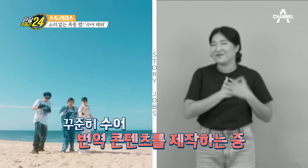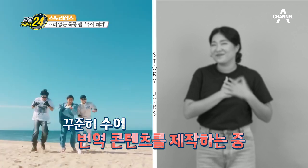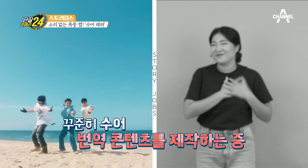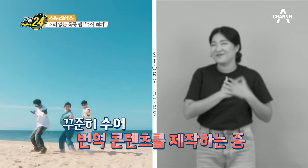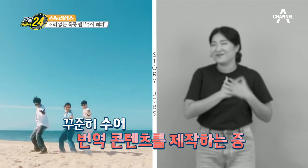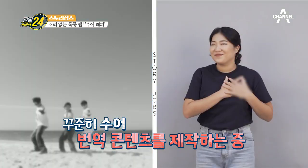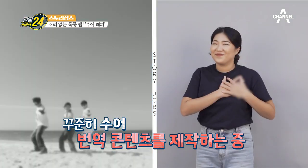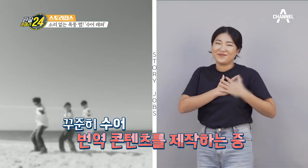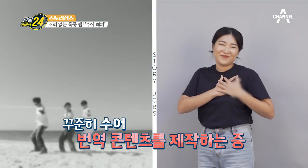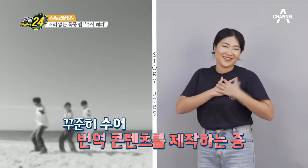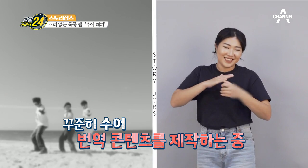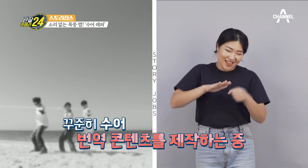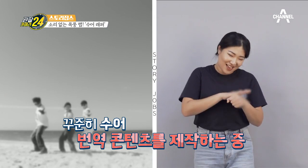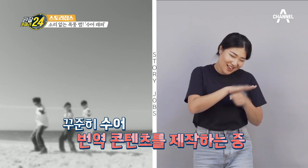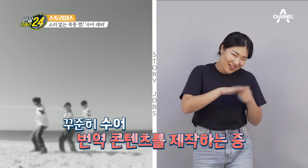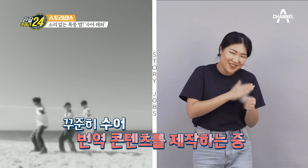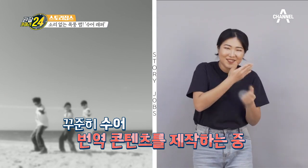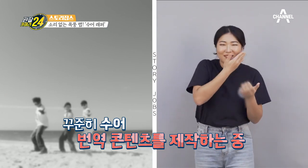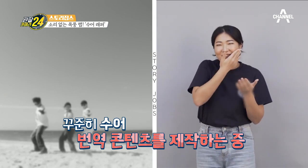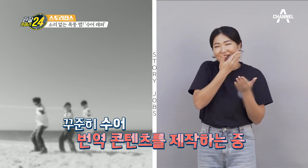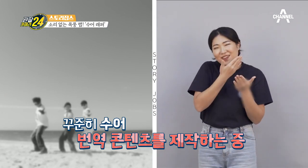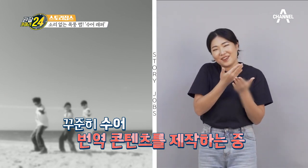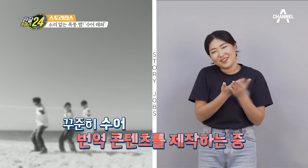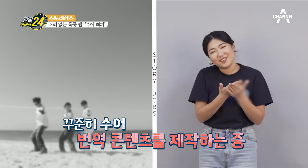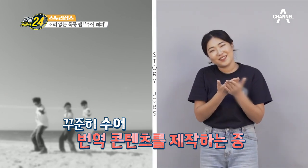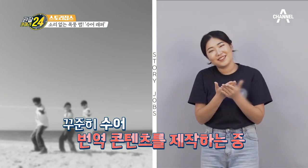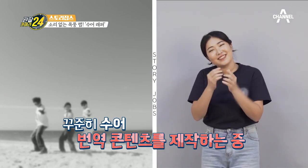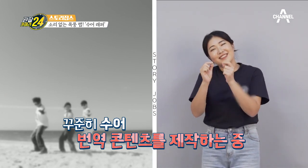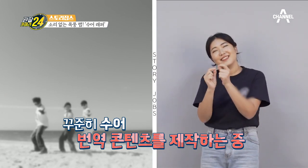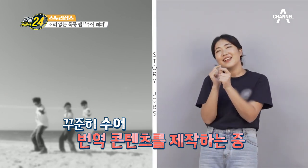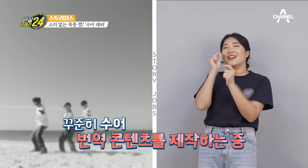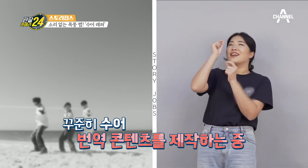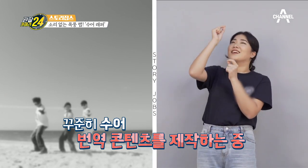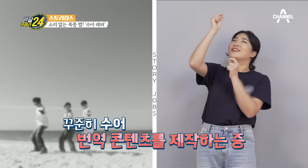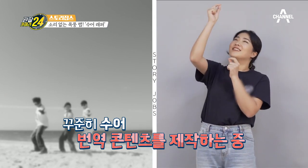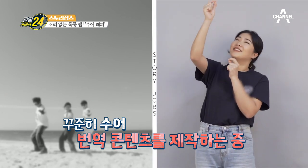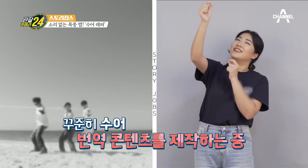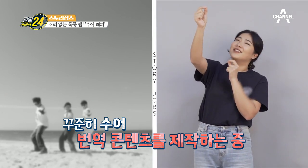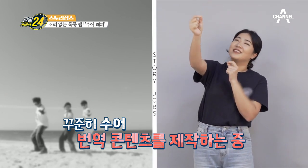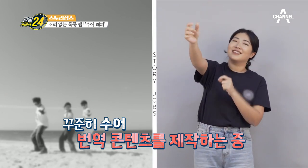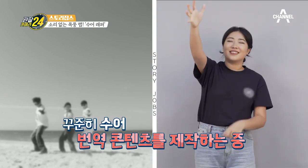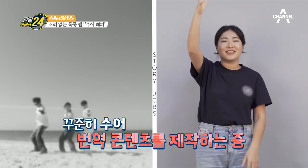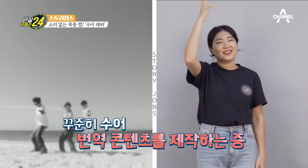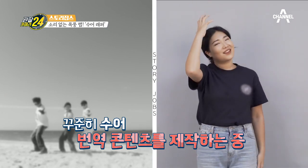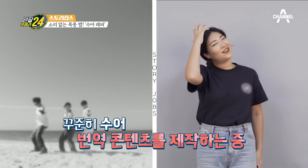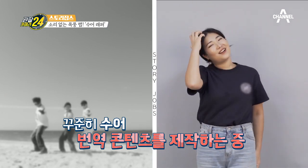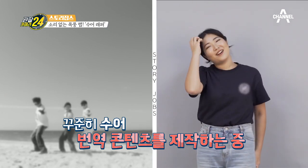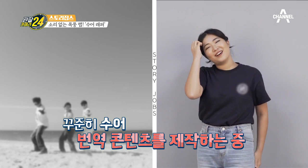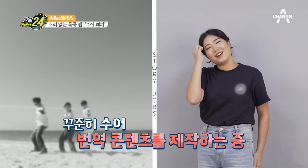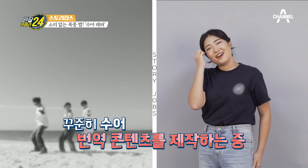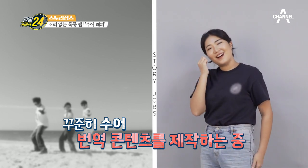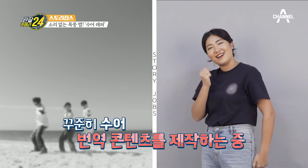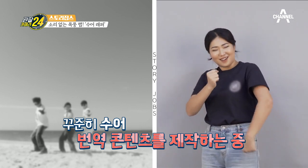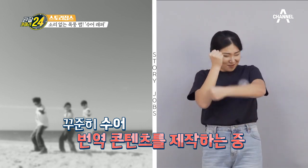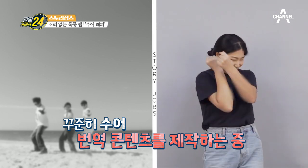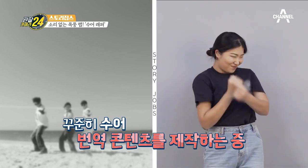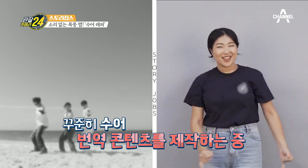청인 여러분도 한 구절 한 구절 듣다 보면 수어도 쉽게 배울 수 있겠죠?